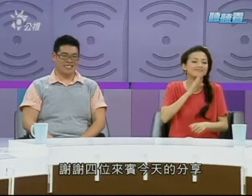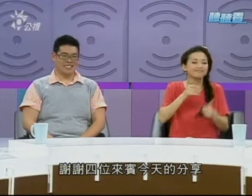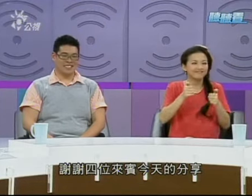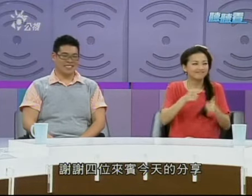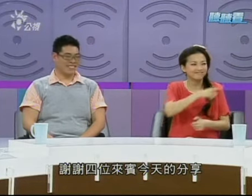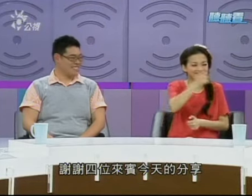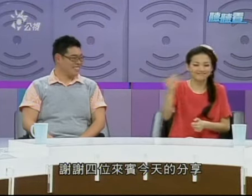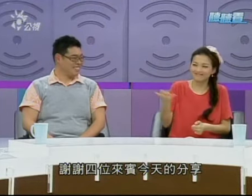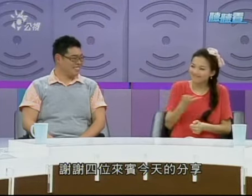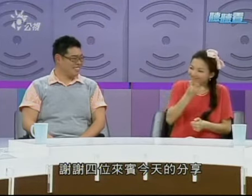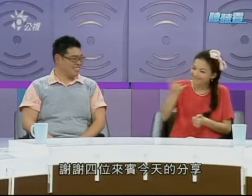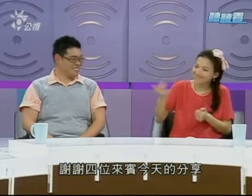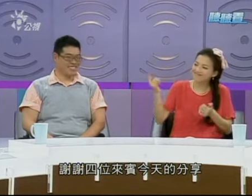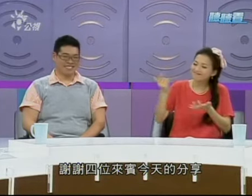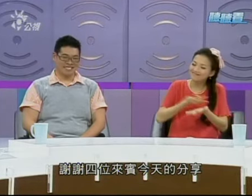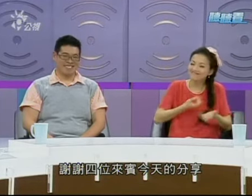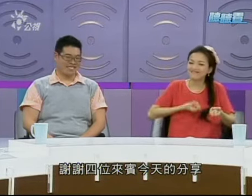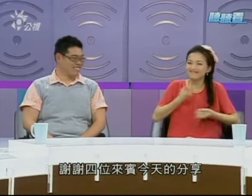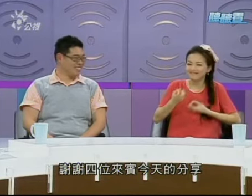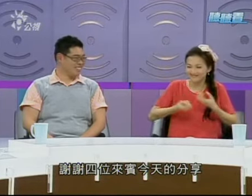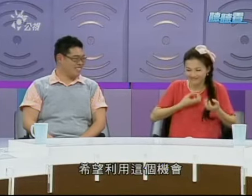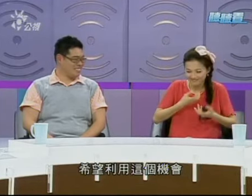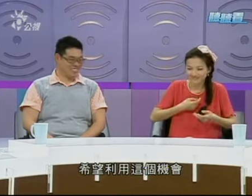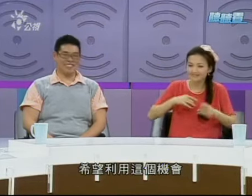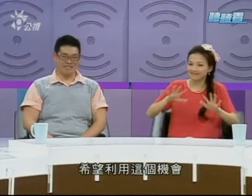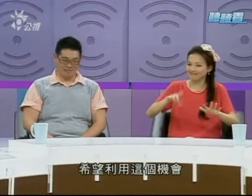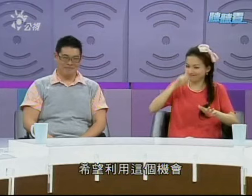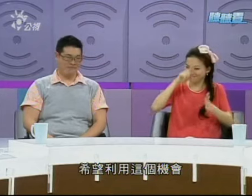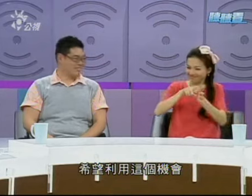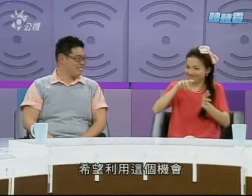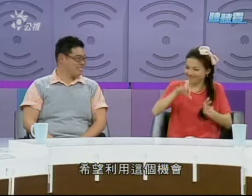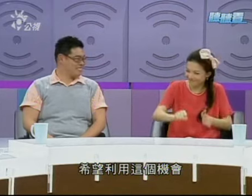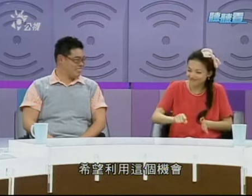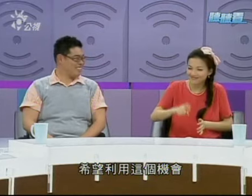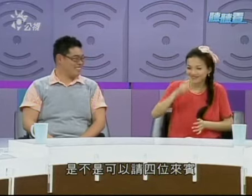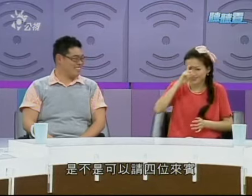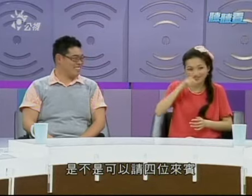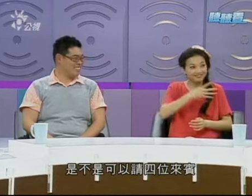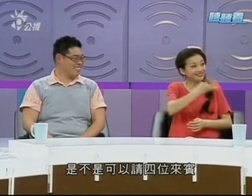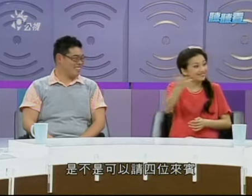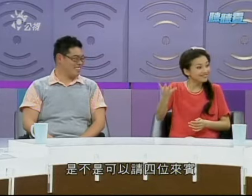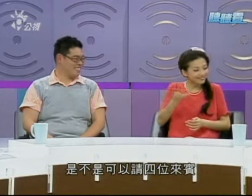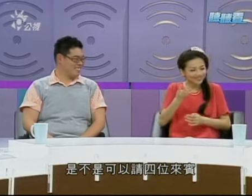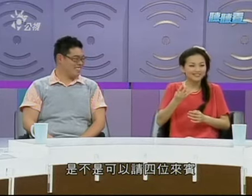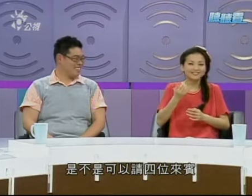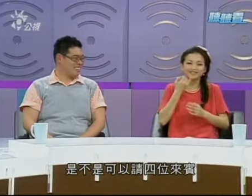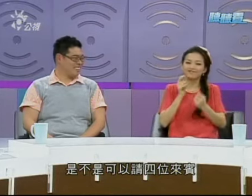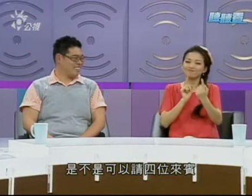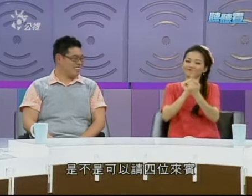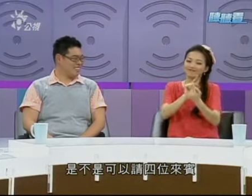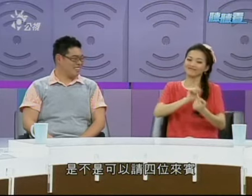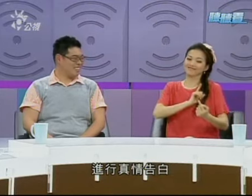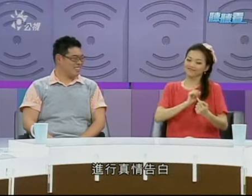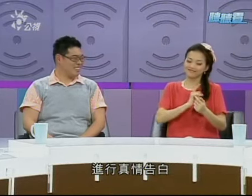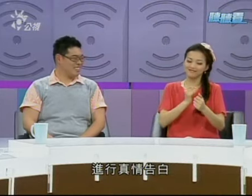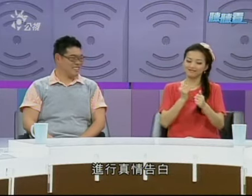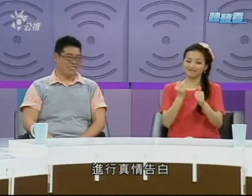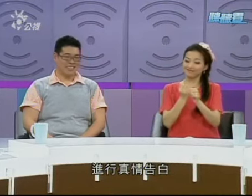谢谢四位来宾今天的分享希望利用这个机会是不是可以请四位来宾进行真情